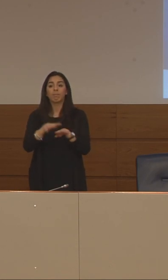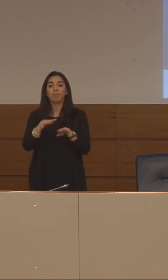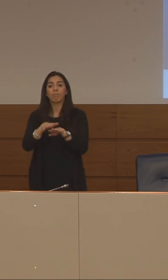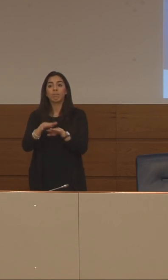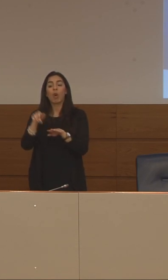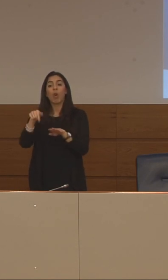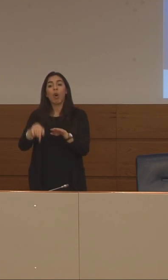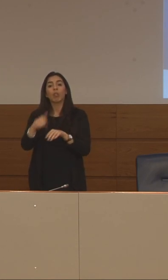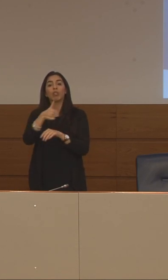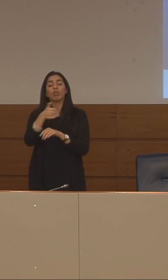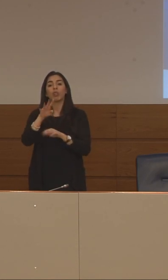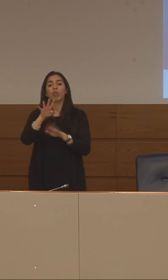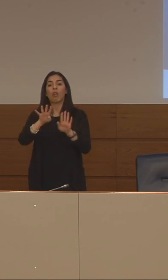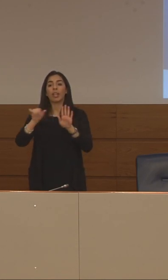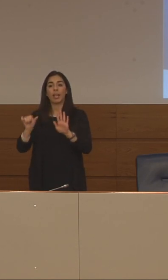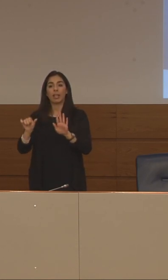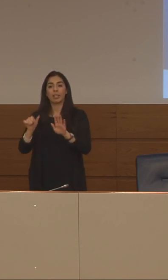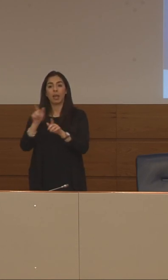decessi